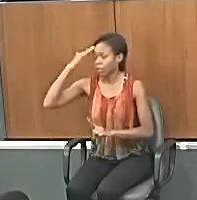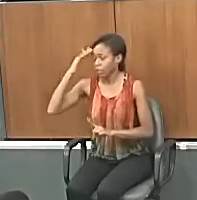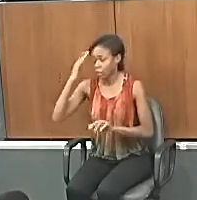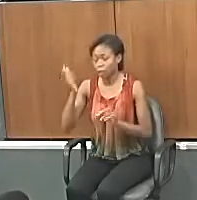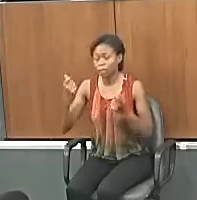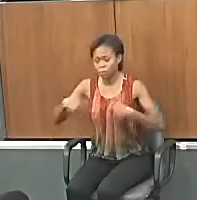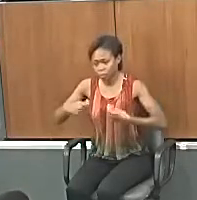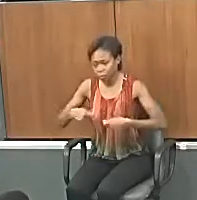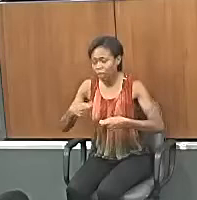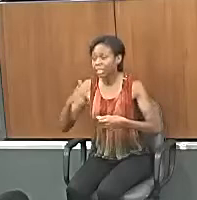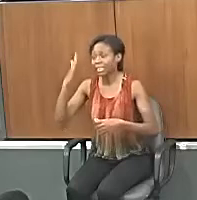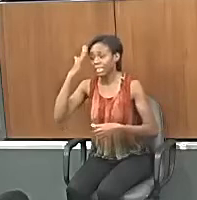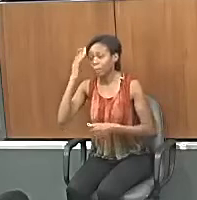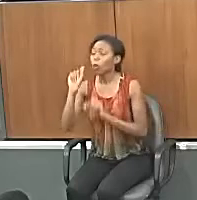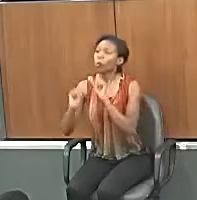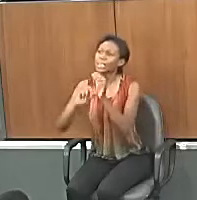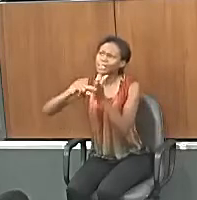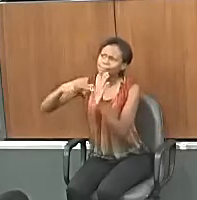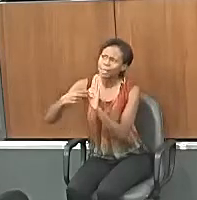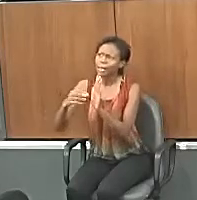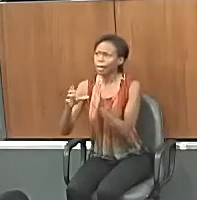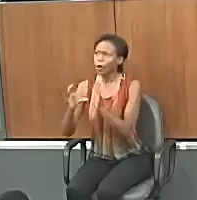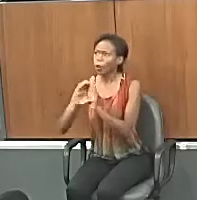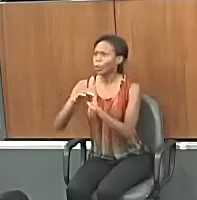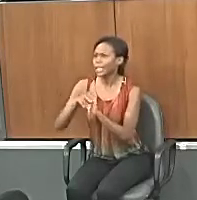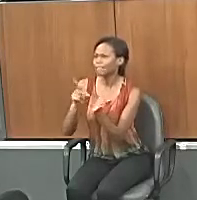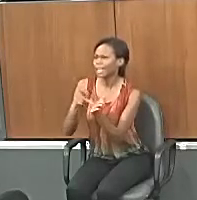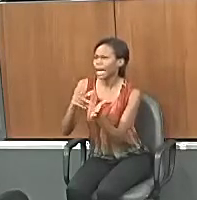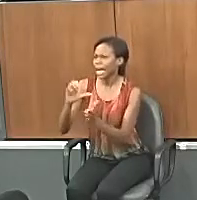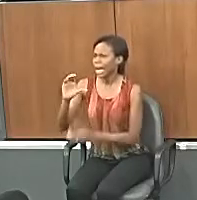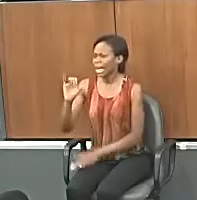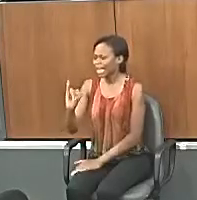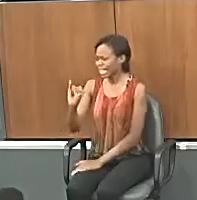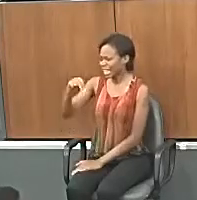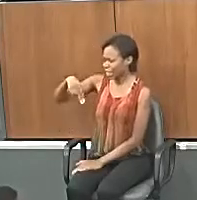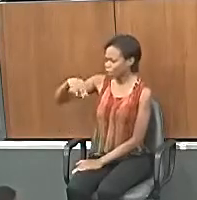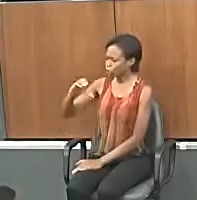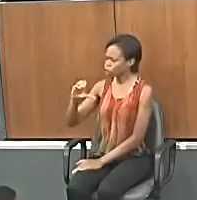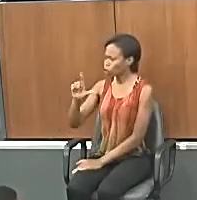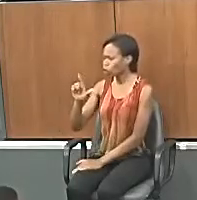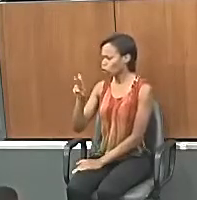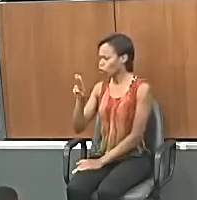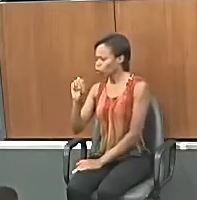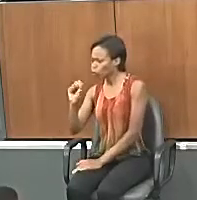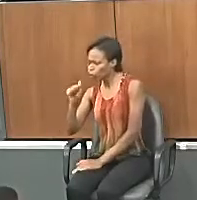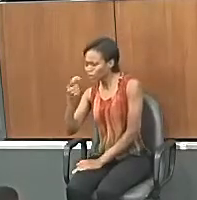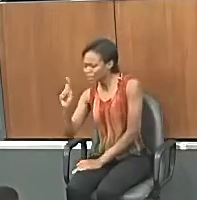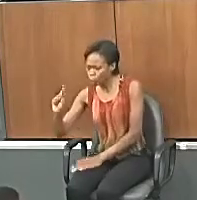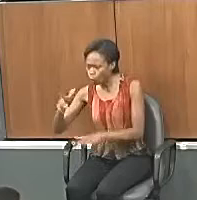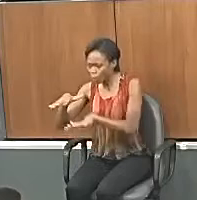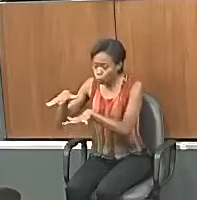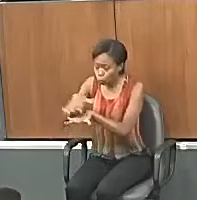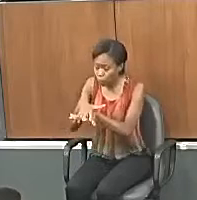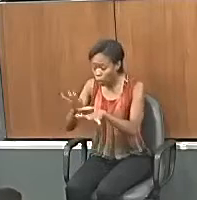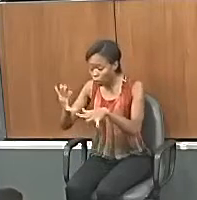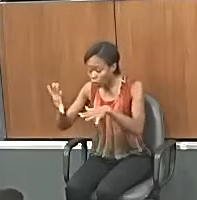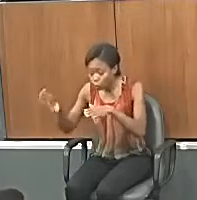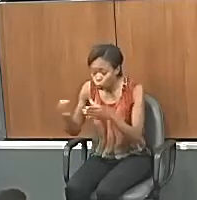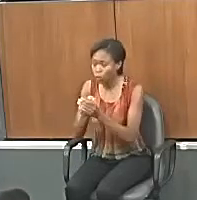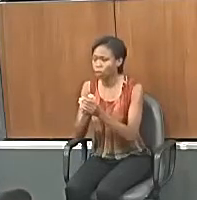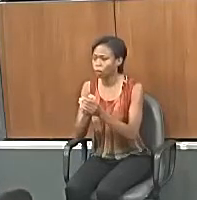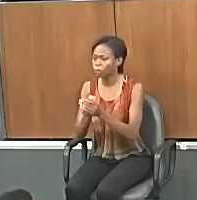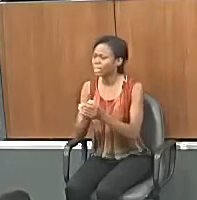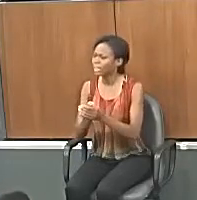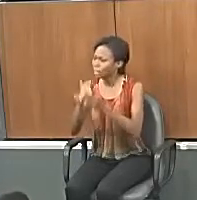entendem o conceito de inclusão mas o conceito verdadeiro de inclusão respeitando o direito de todas as pessoas não como um